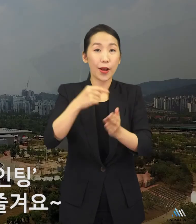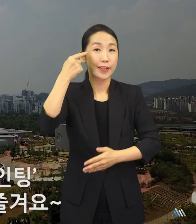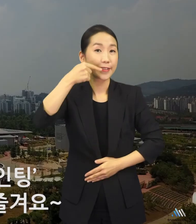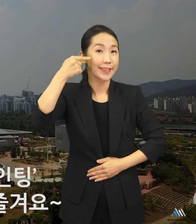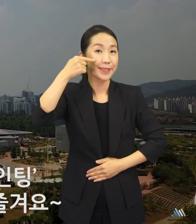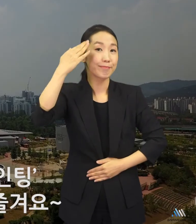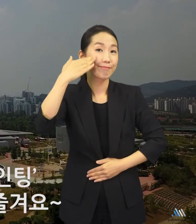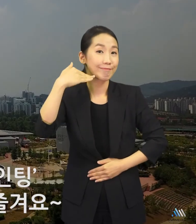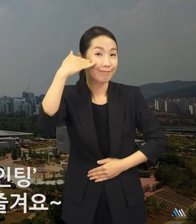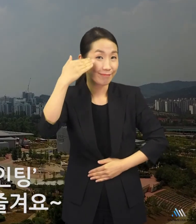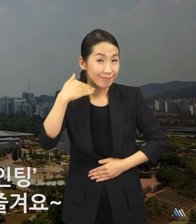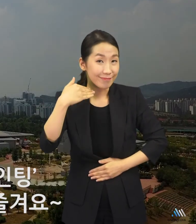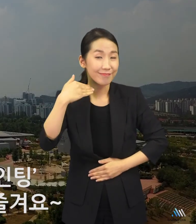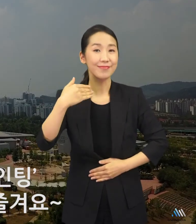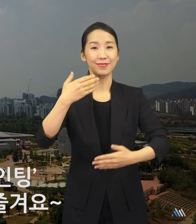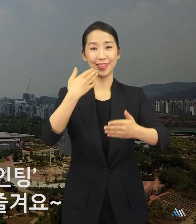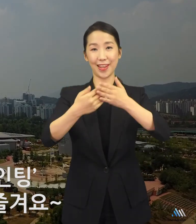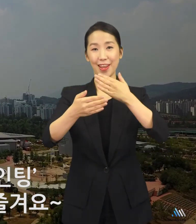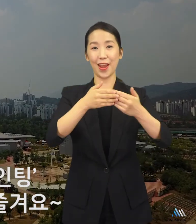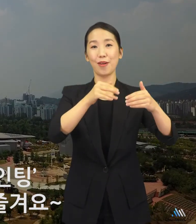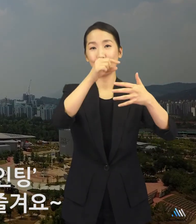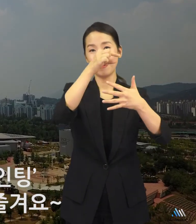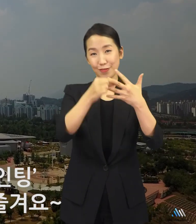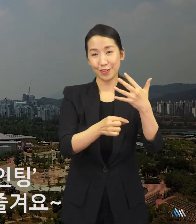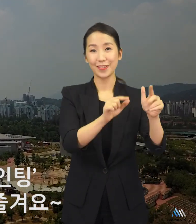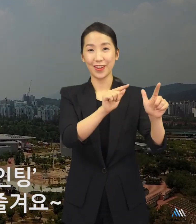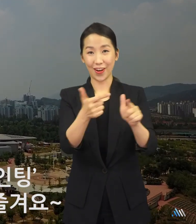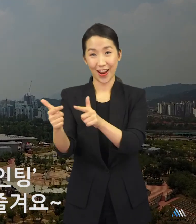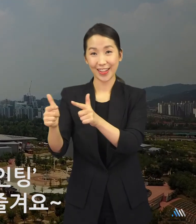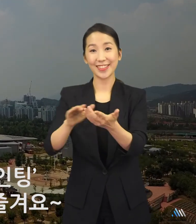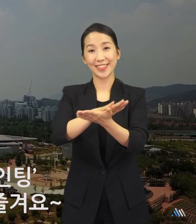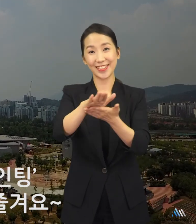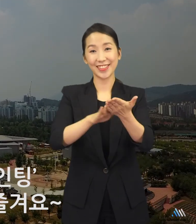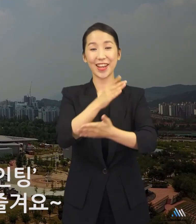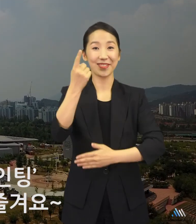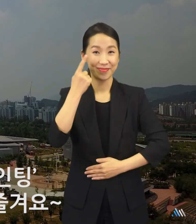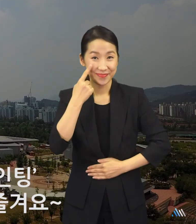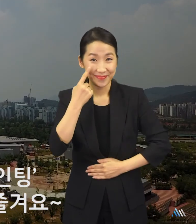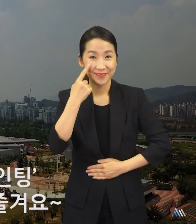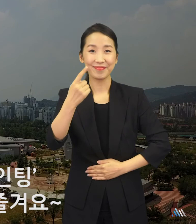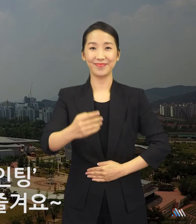스티커 스킨 페인팅, 체험 프로그램도 즐겨요.